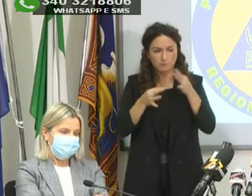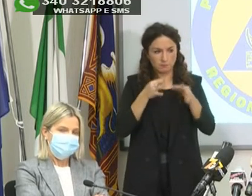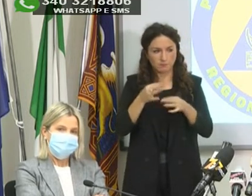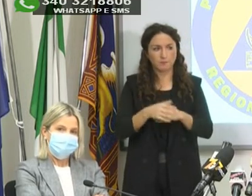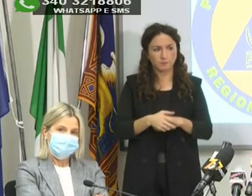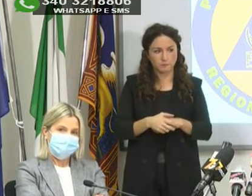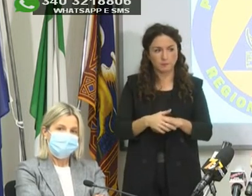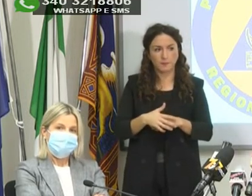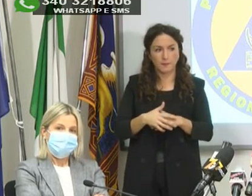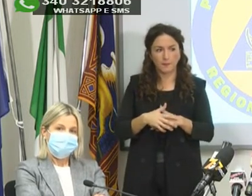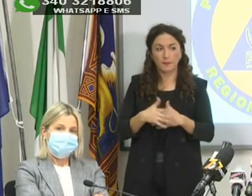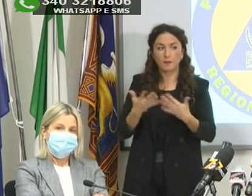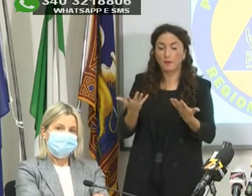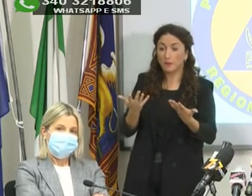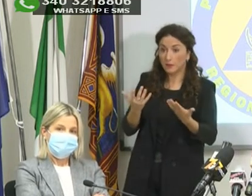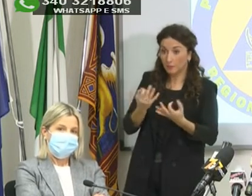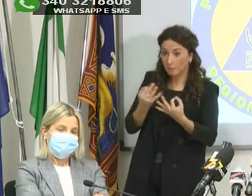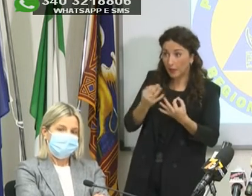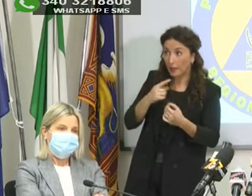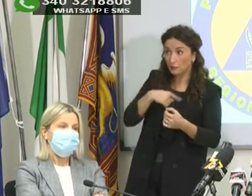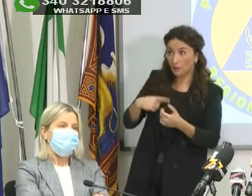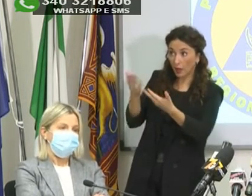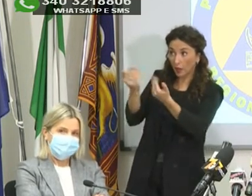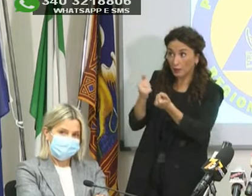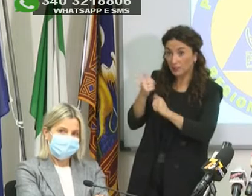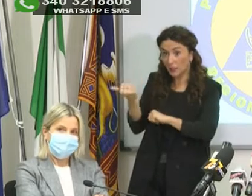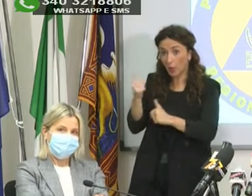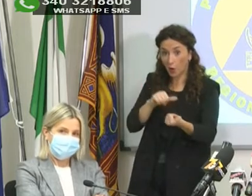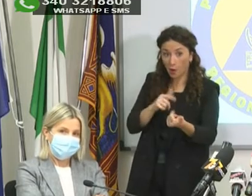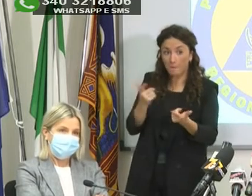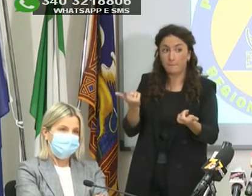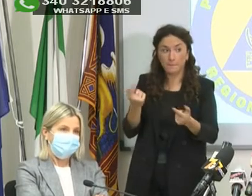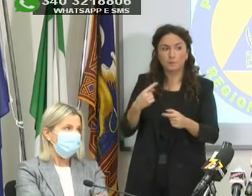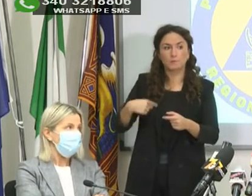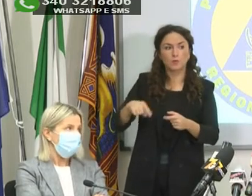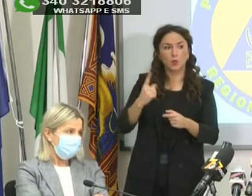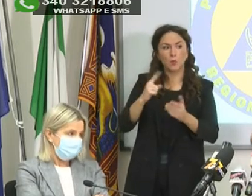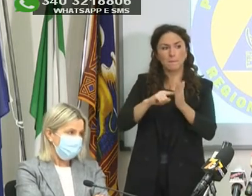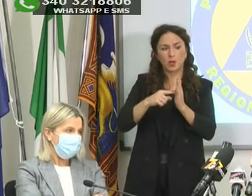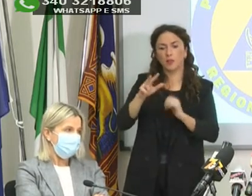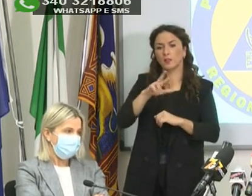tema, è opportuno andare a comprarli dalla Cina oppure hanno sentito questi ragionamenti. Noi abbiamo comprato